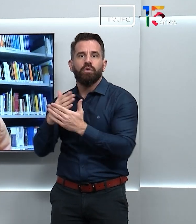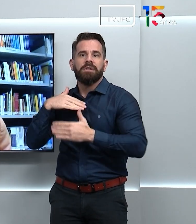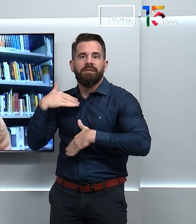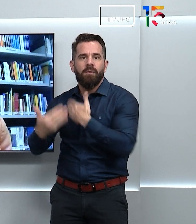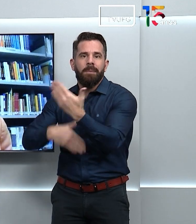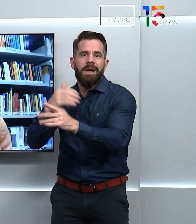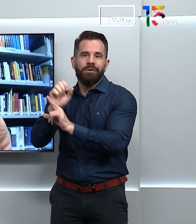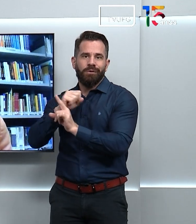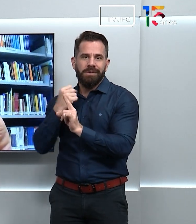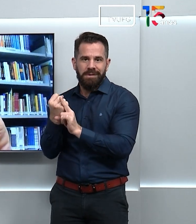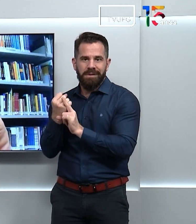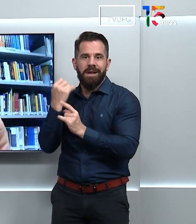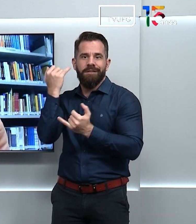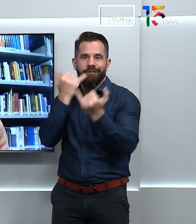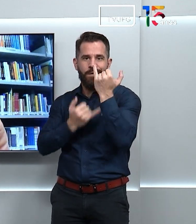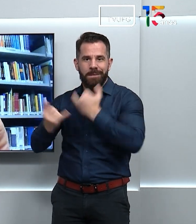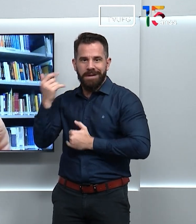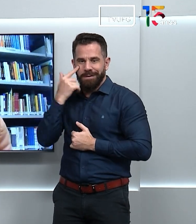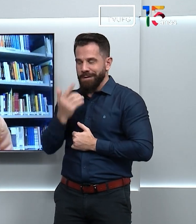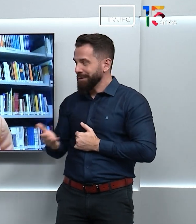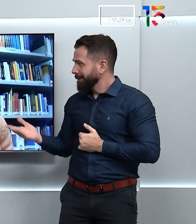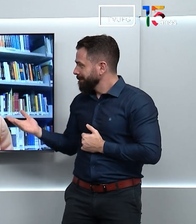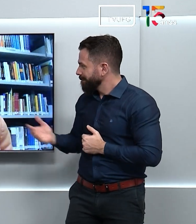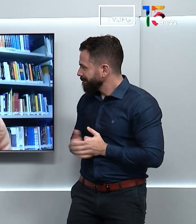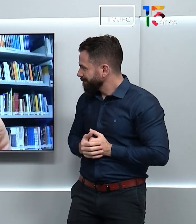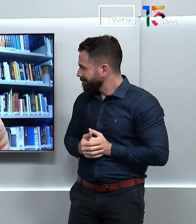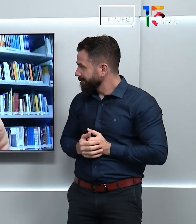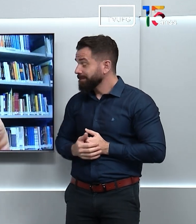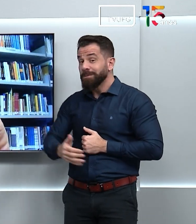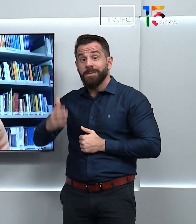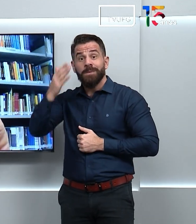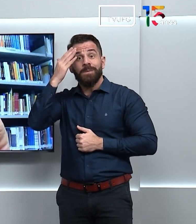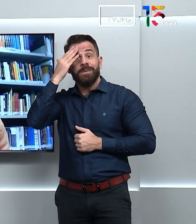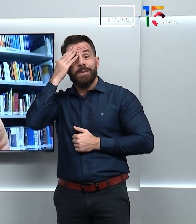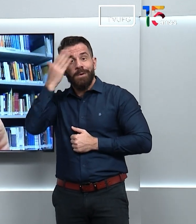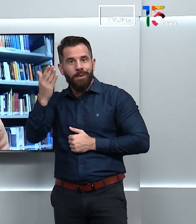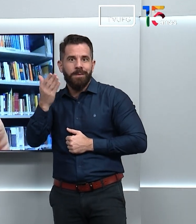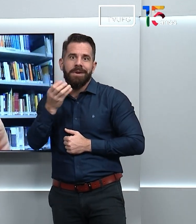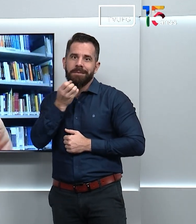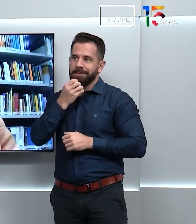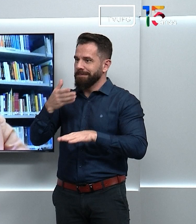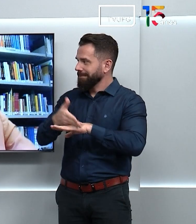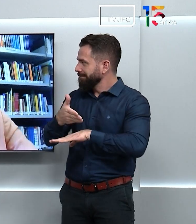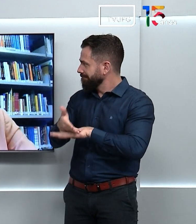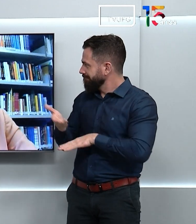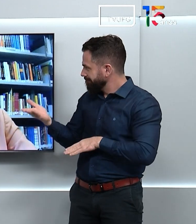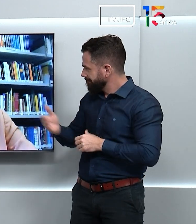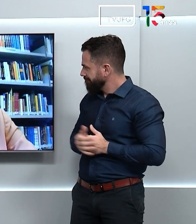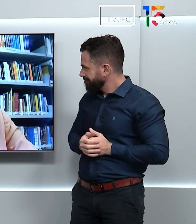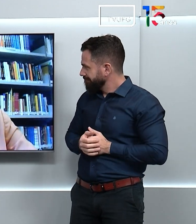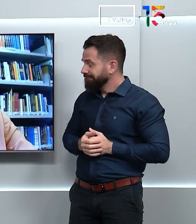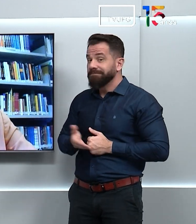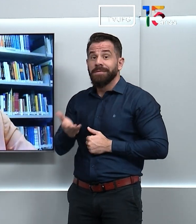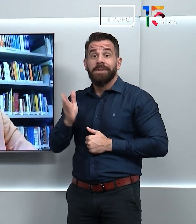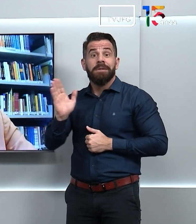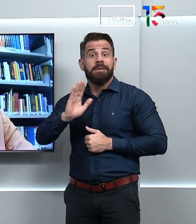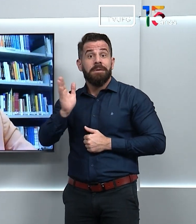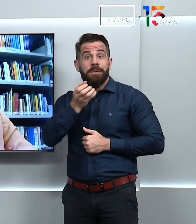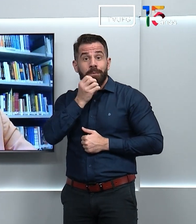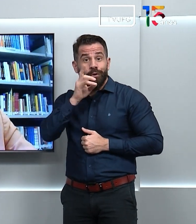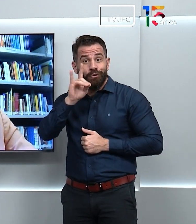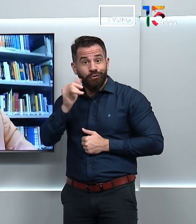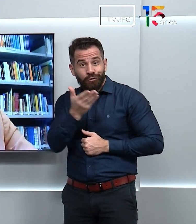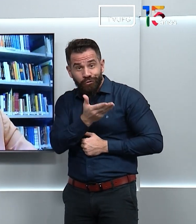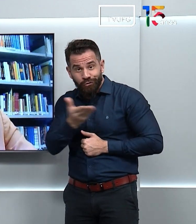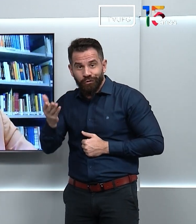aqui de forma remota para conversar com a gente. Muito obrigada pela sua presença, seja bem-vindo ao Conexões. Bom dia, Camila. Bom dia, Diego.